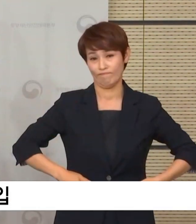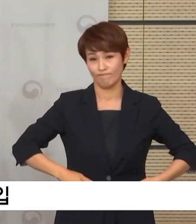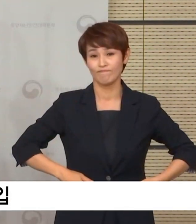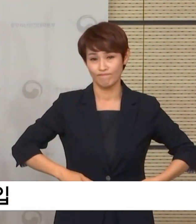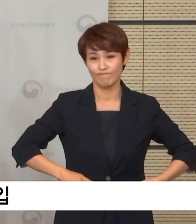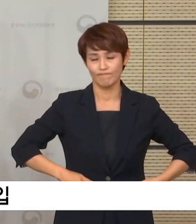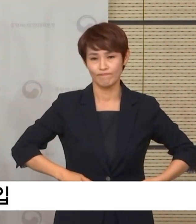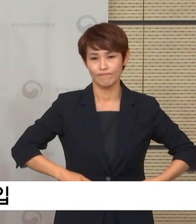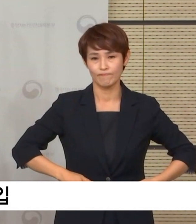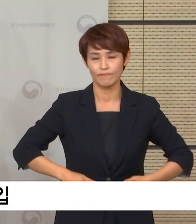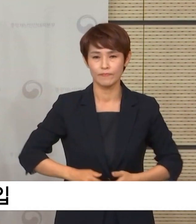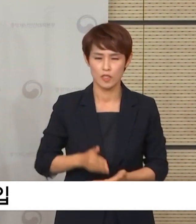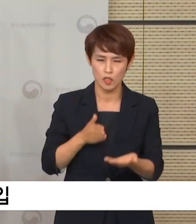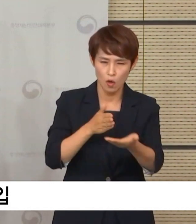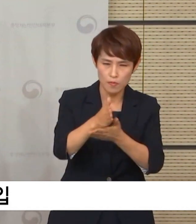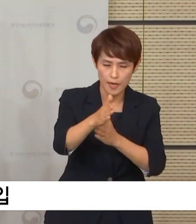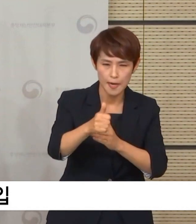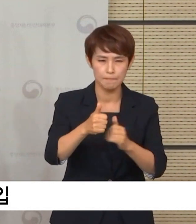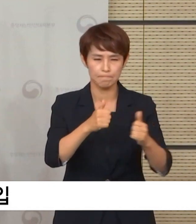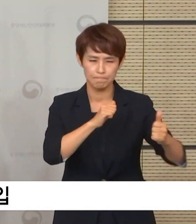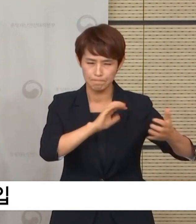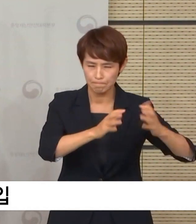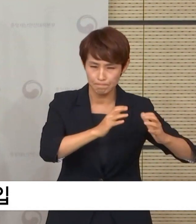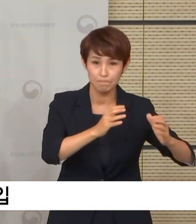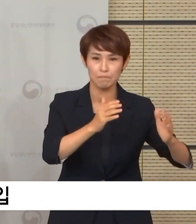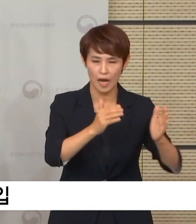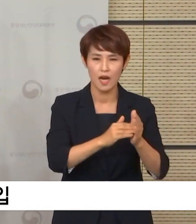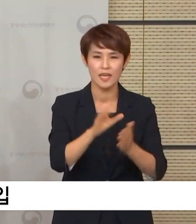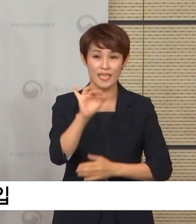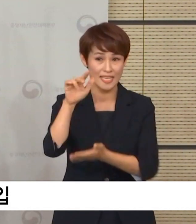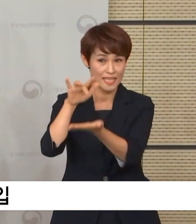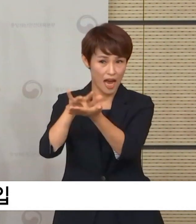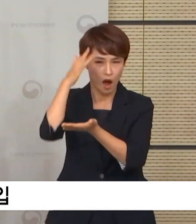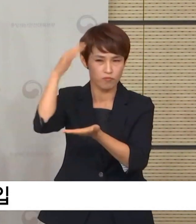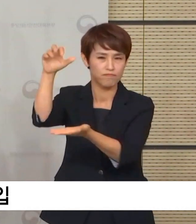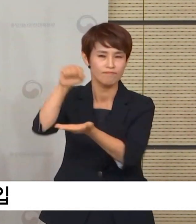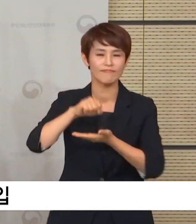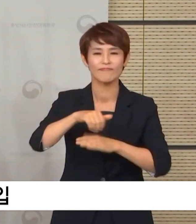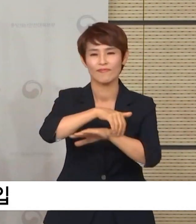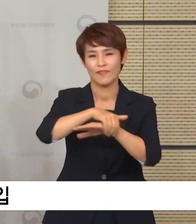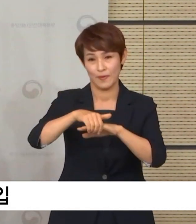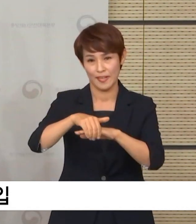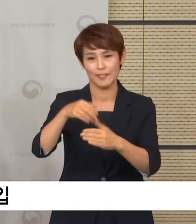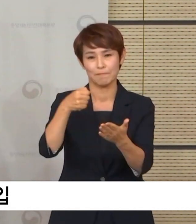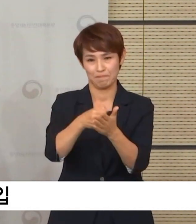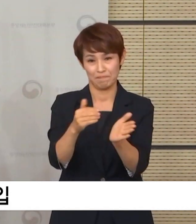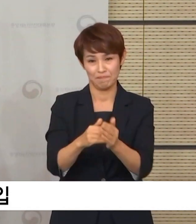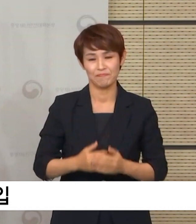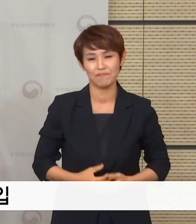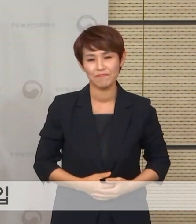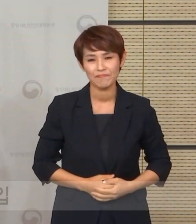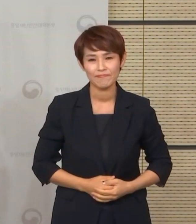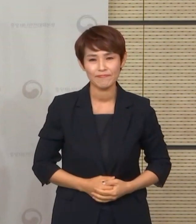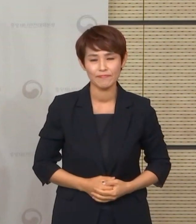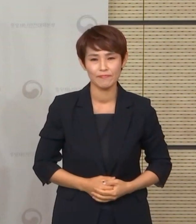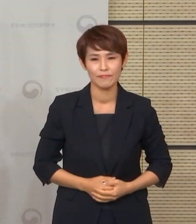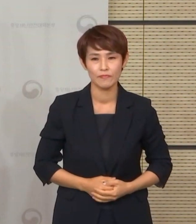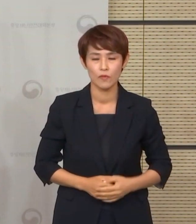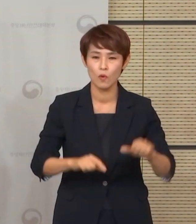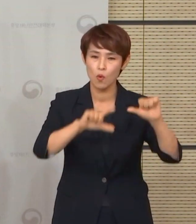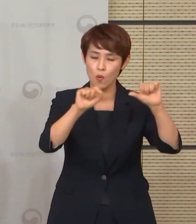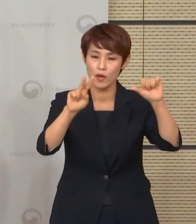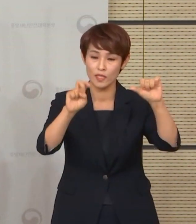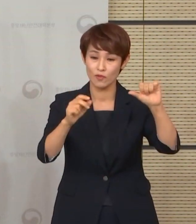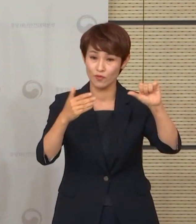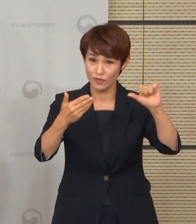판단하고 전문가 자문 등을 거쳐 유브 실드를 국내에 도입하지 로 결정하였습니다 5월